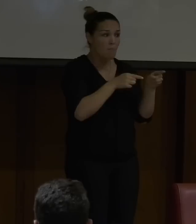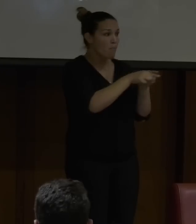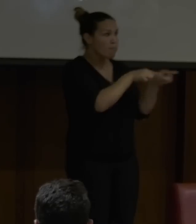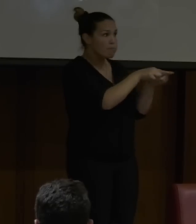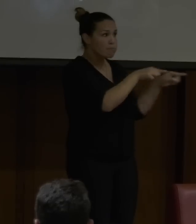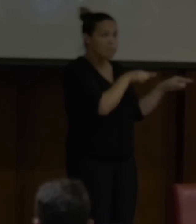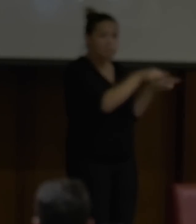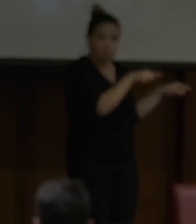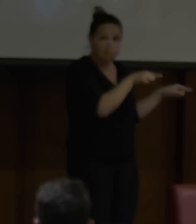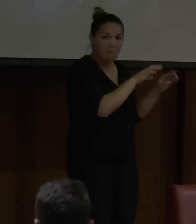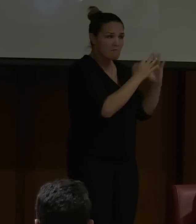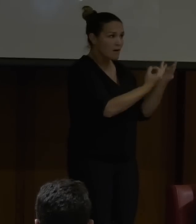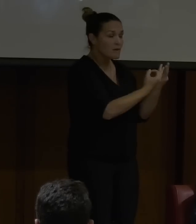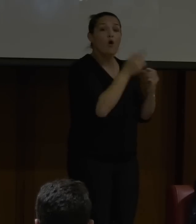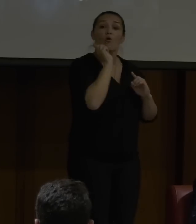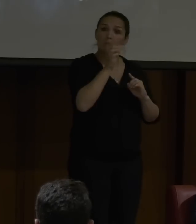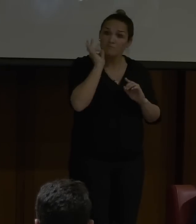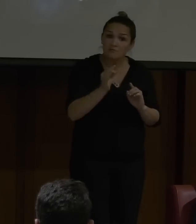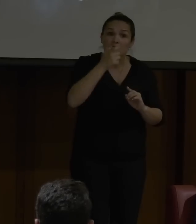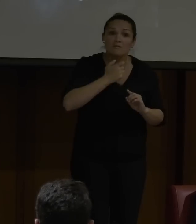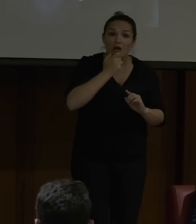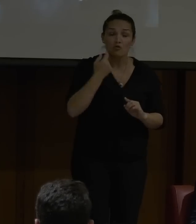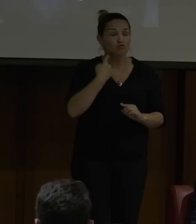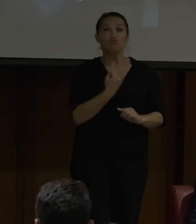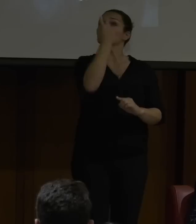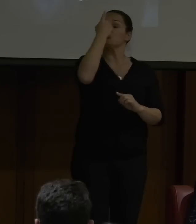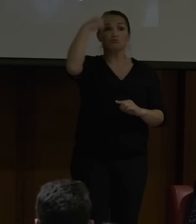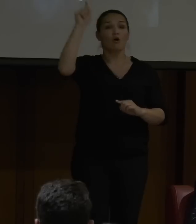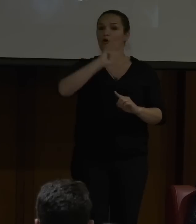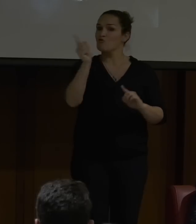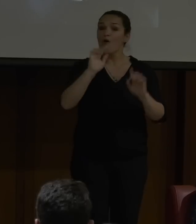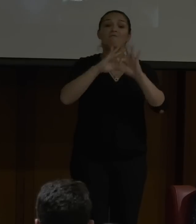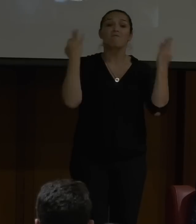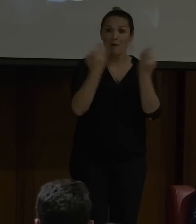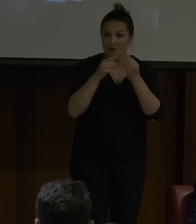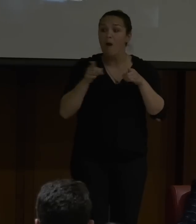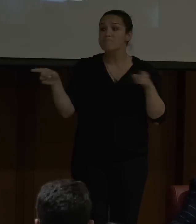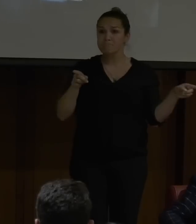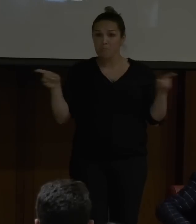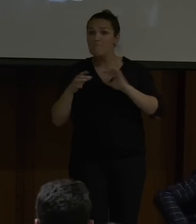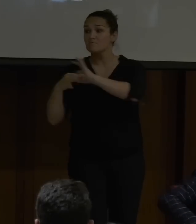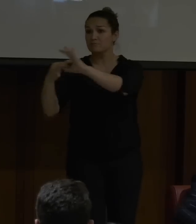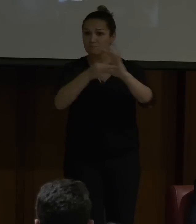porque Leandro Díaz viene de una familia de músicos, de acordeoneros y de cantantes y